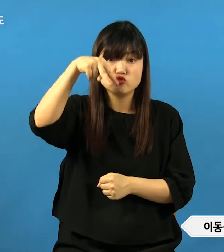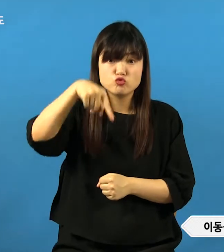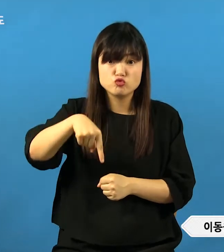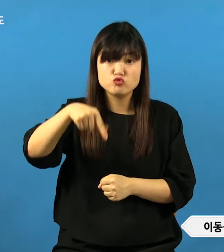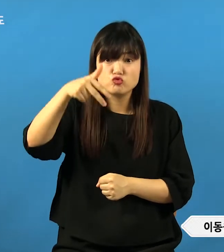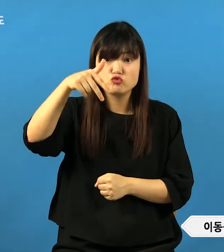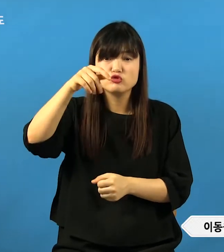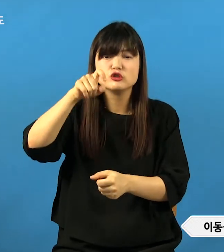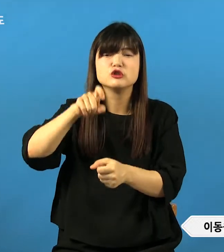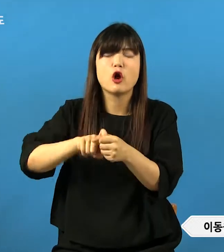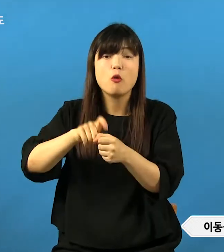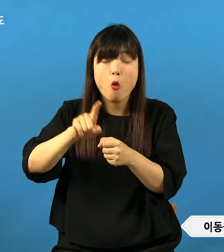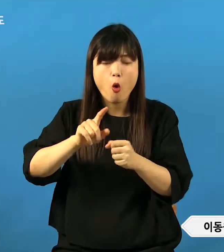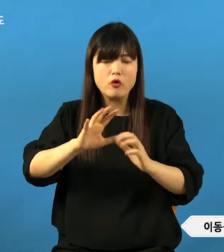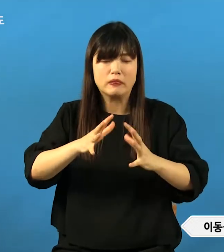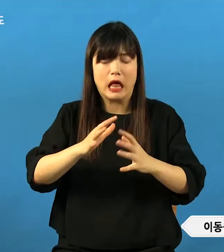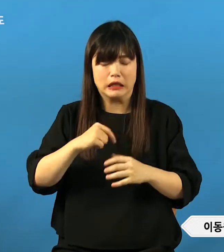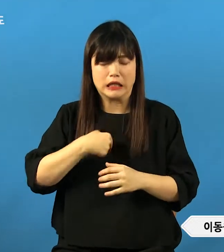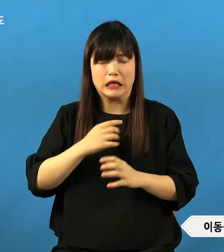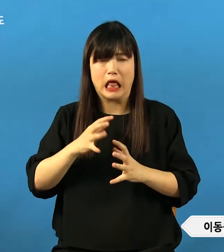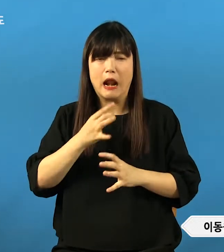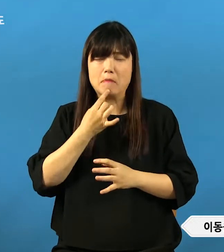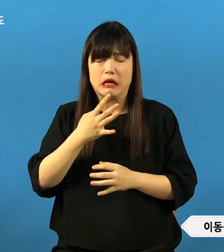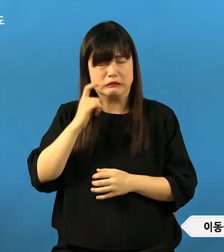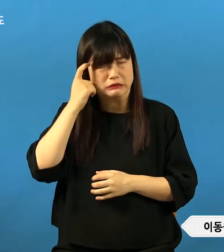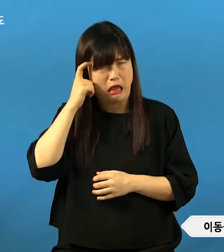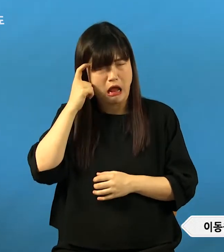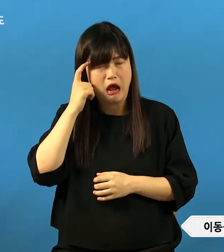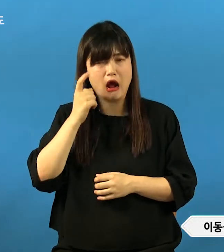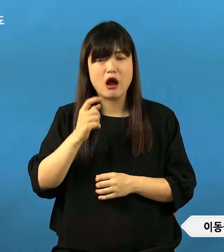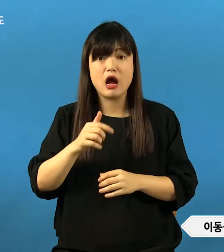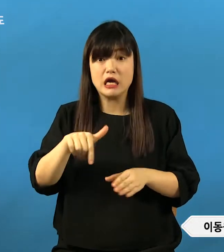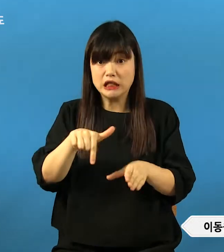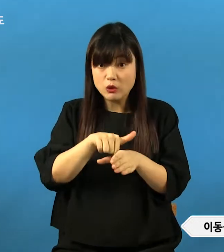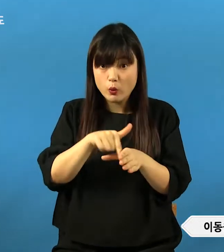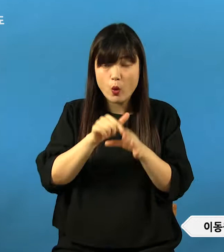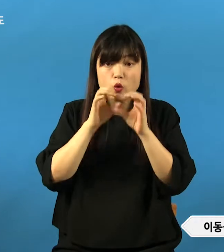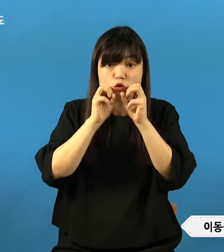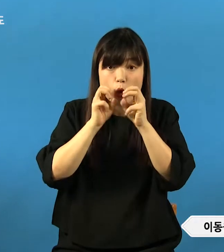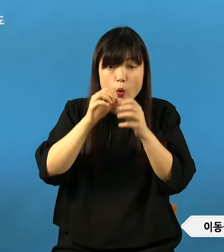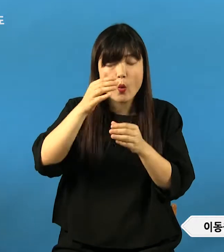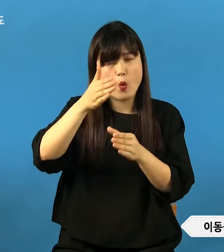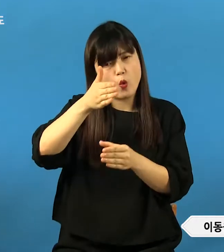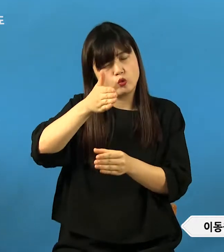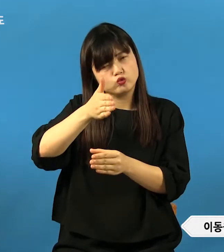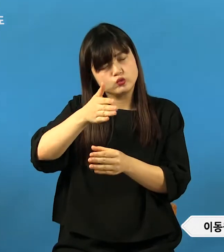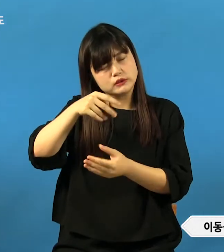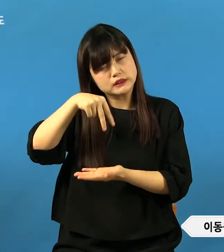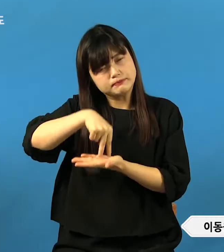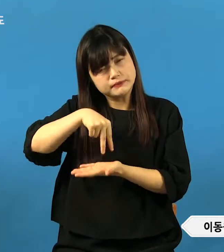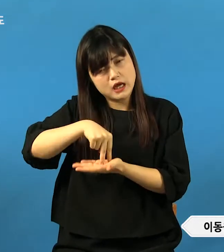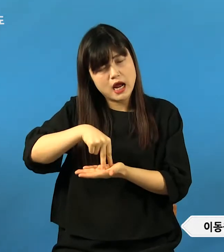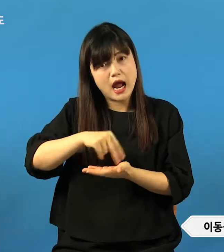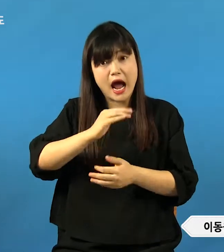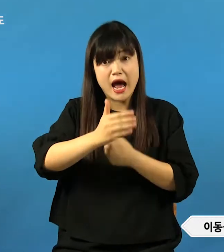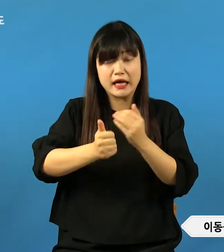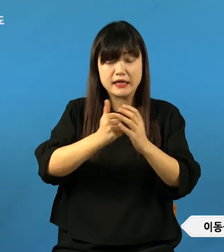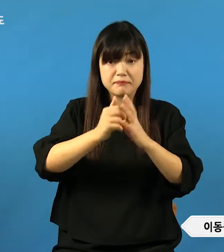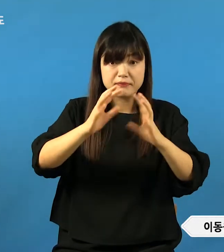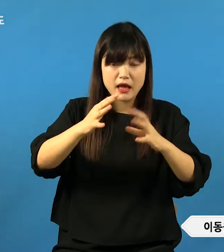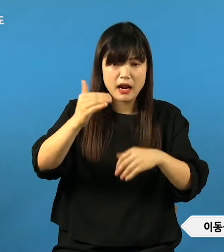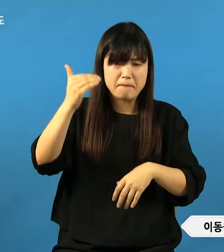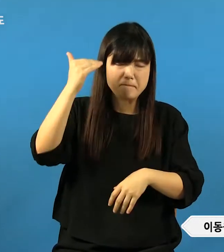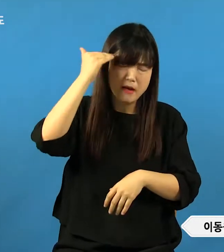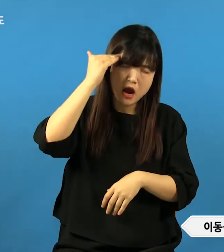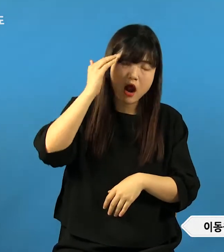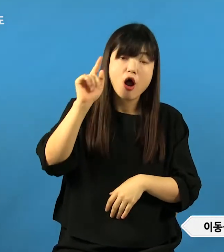국수적 민족주의, 내셔널리즘이라고 말하기도 합니다. 기독교 선교학에서도 하나님 나라 선교에 가장 커다란